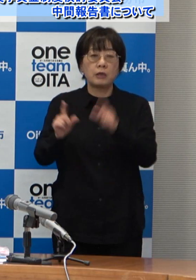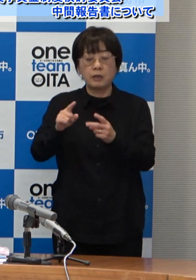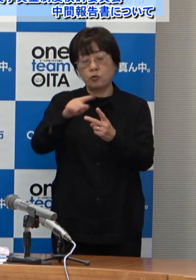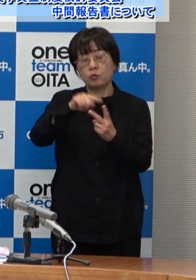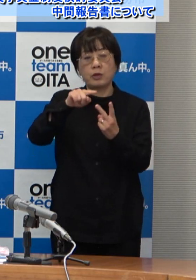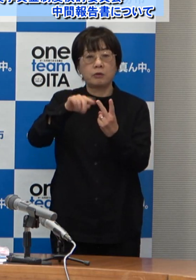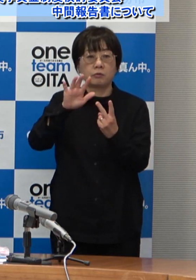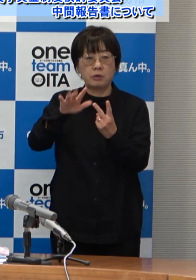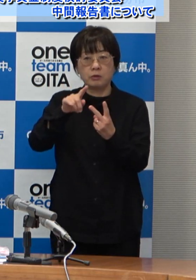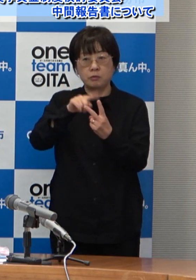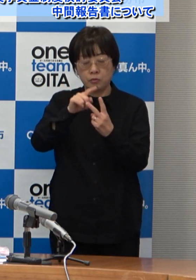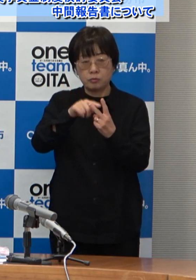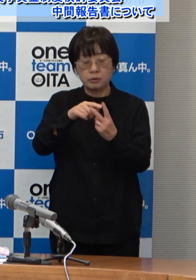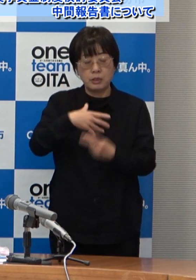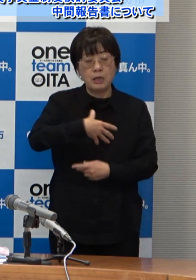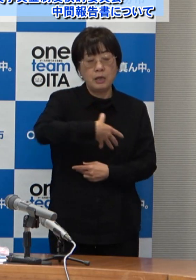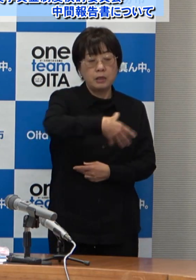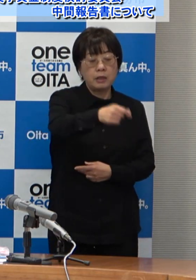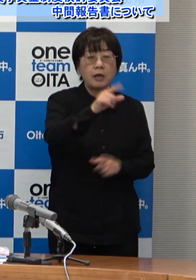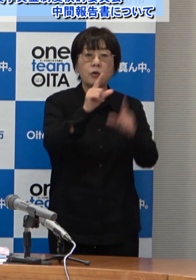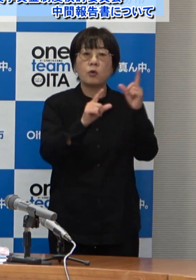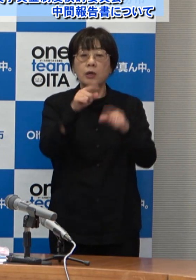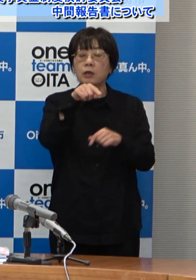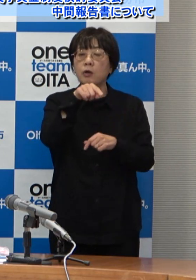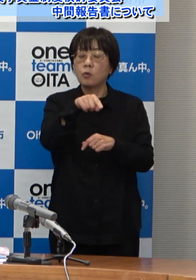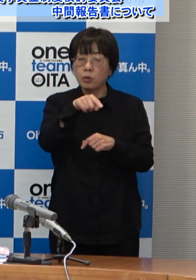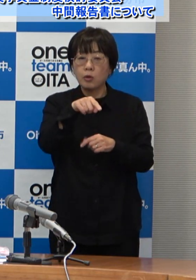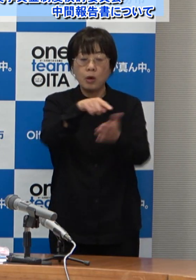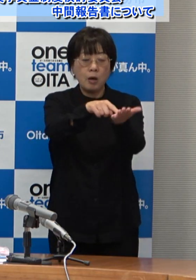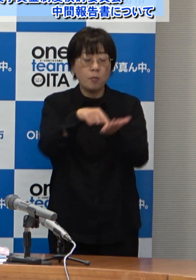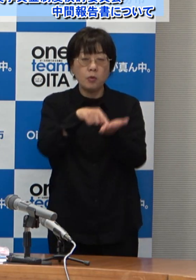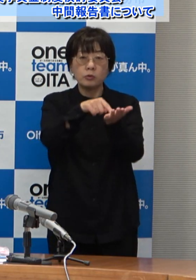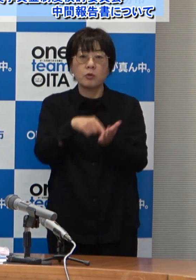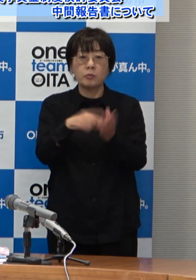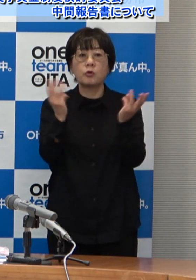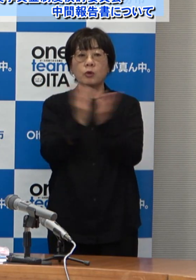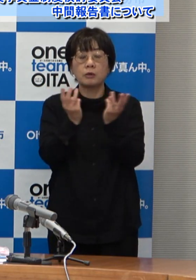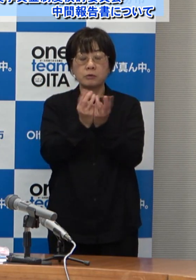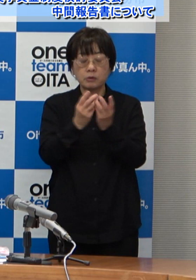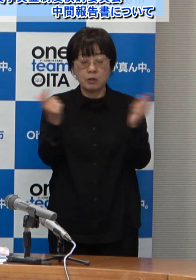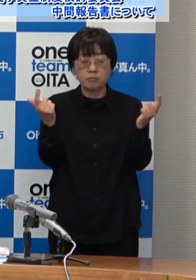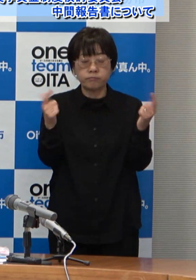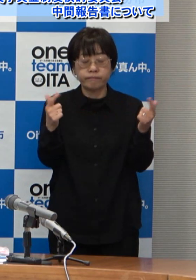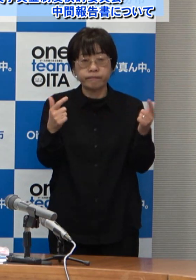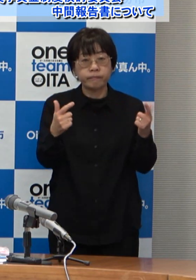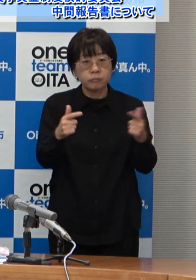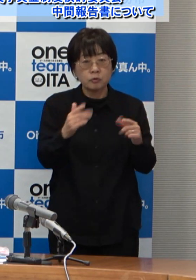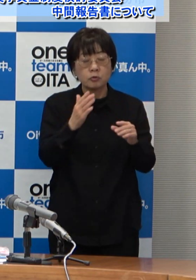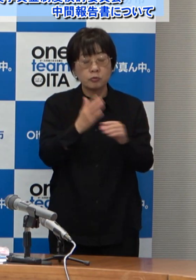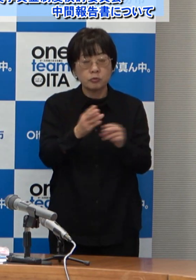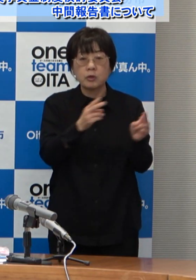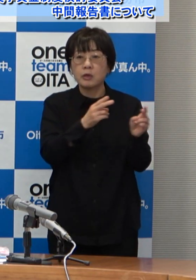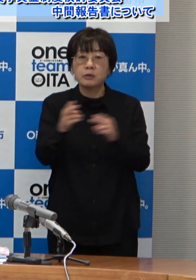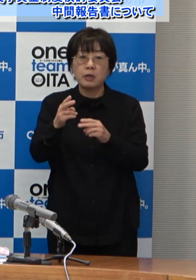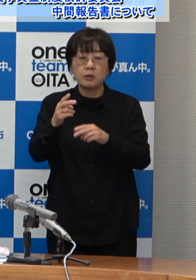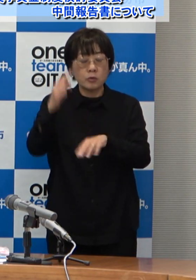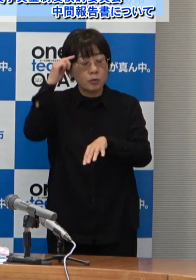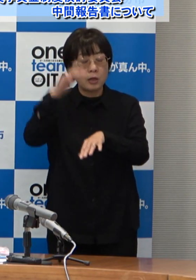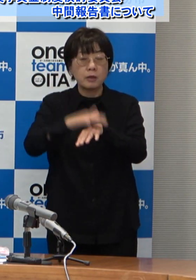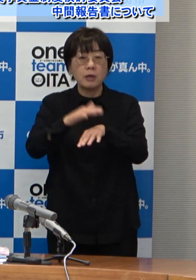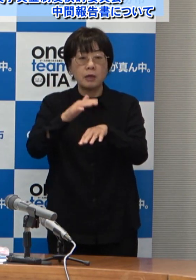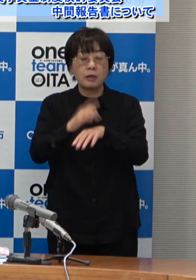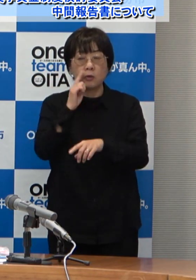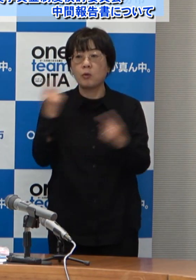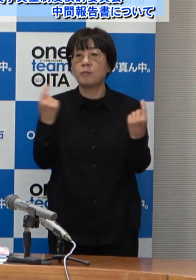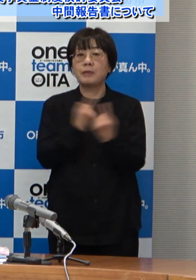が特に太陽型奨学資金は年々応募者数が減少して制度のあり方を含めた見直しが